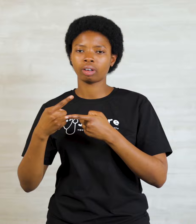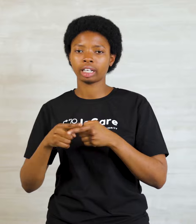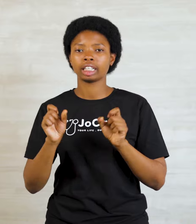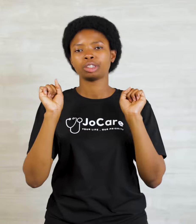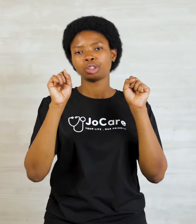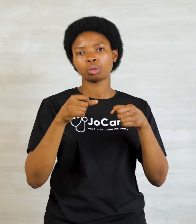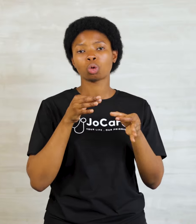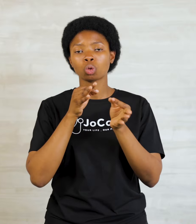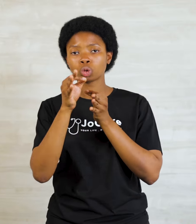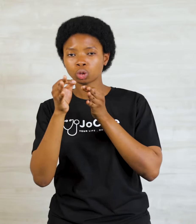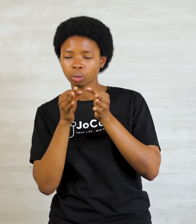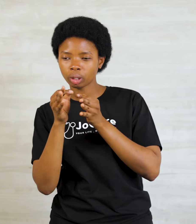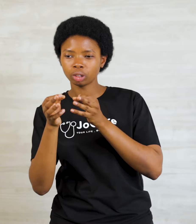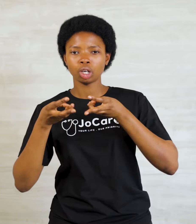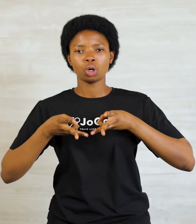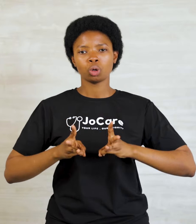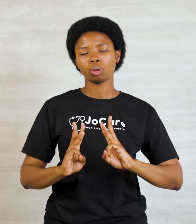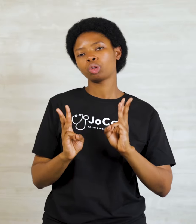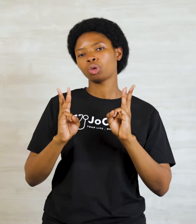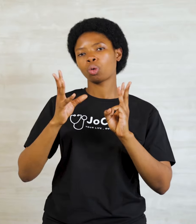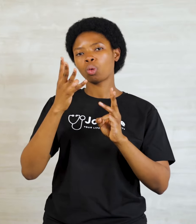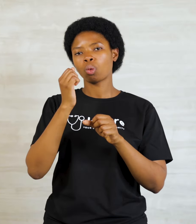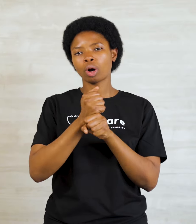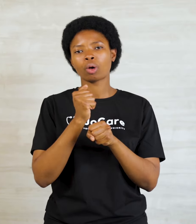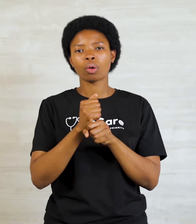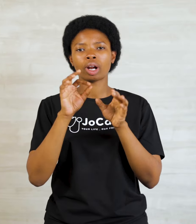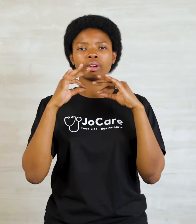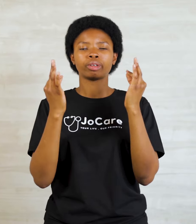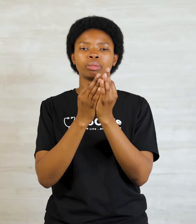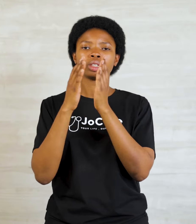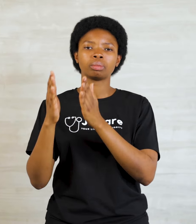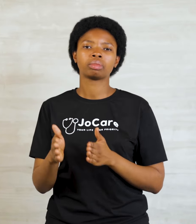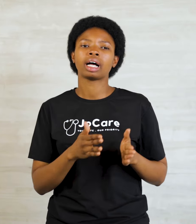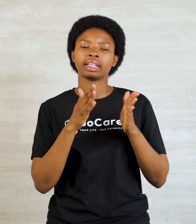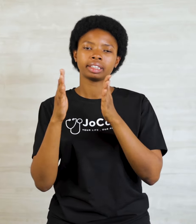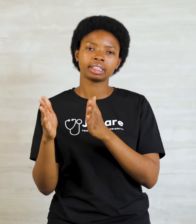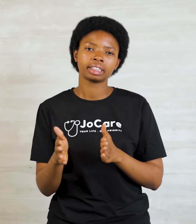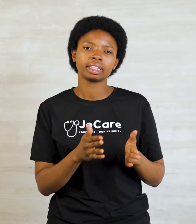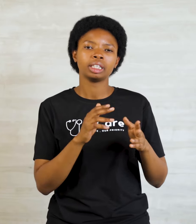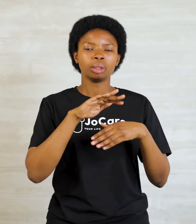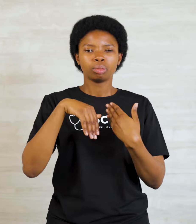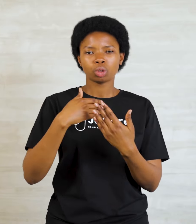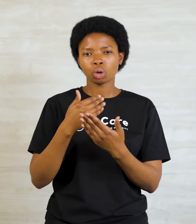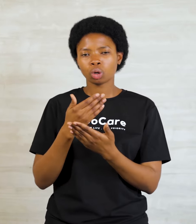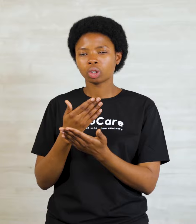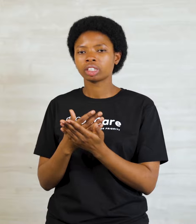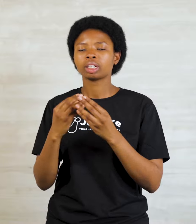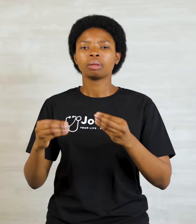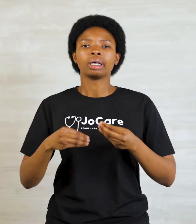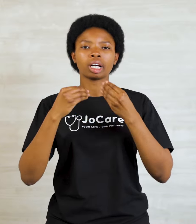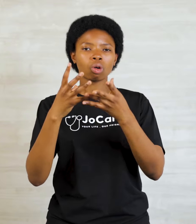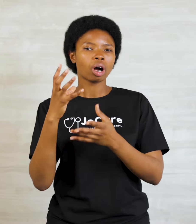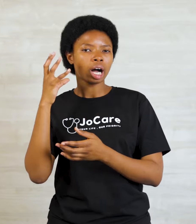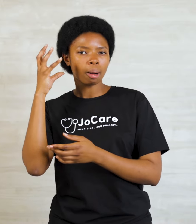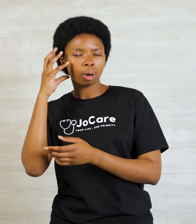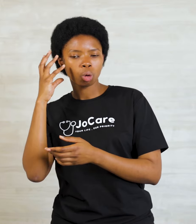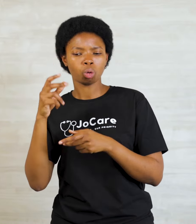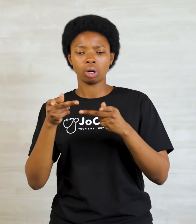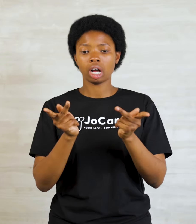kuboneza urubyaro tukagira inyandiko zo zagufasha ndetse niyo application ibasha kukumenyesha ahantu ushobora